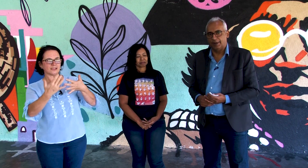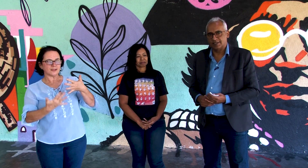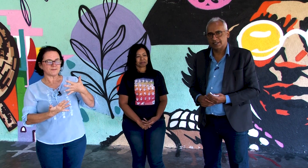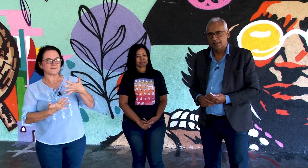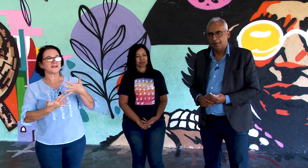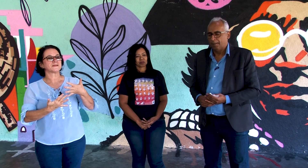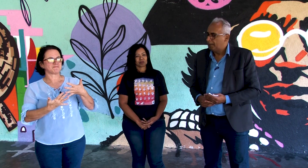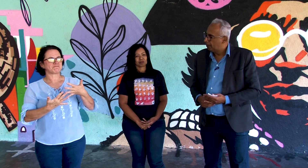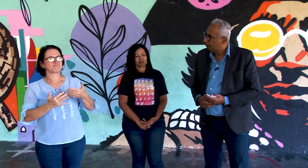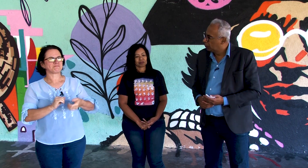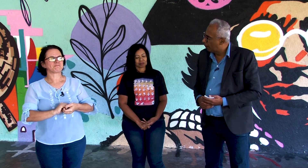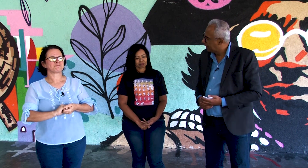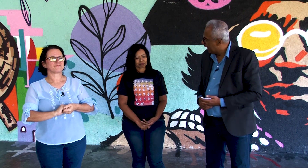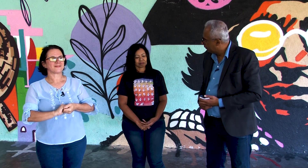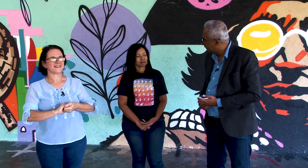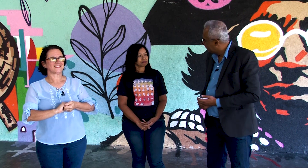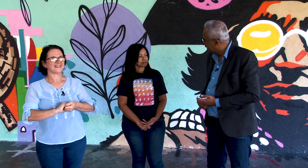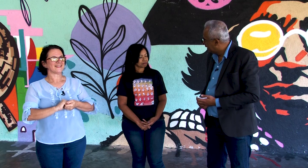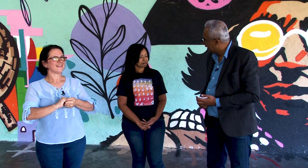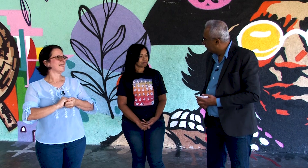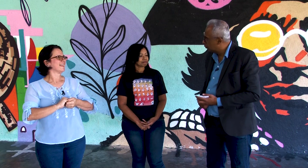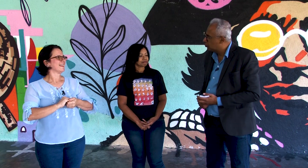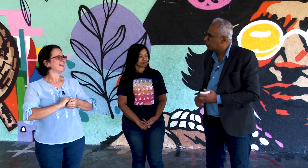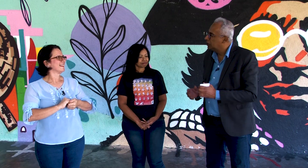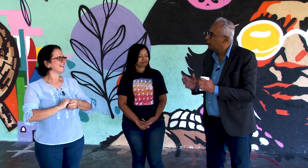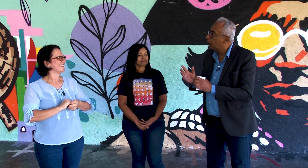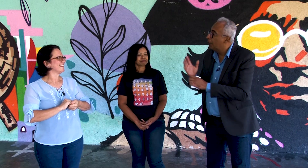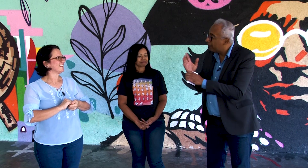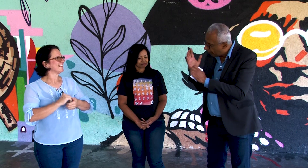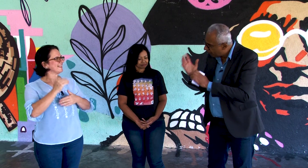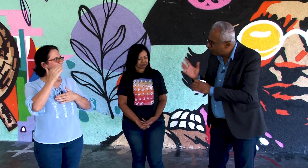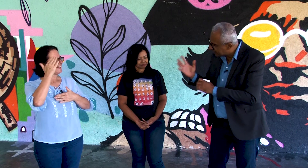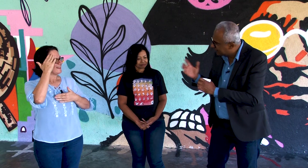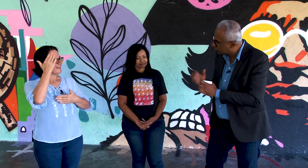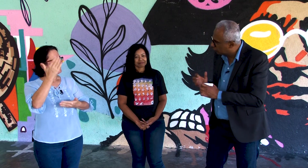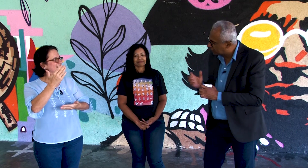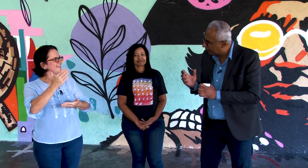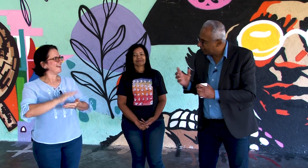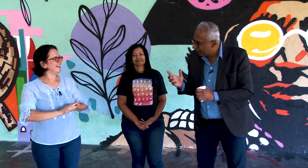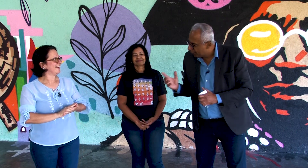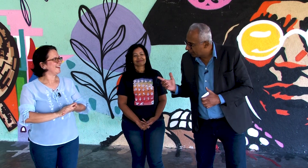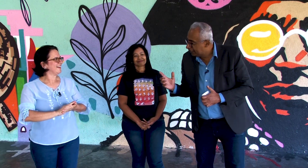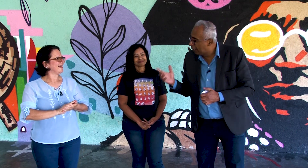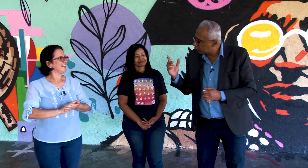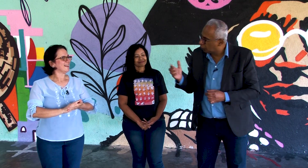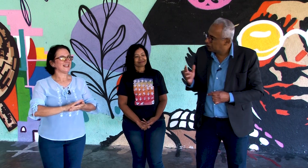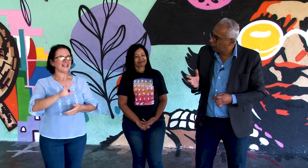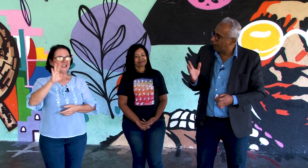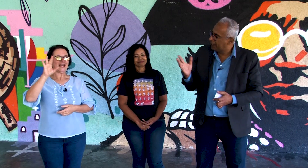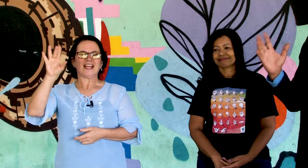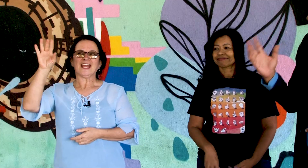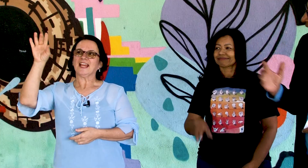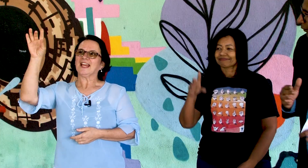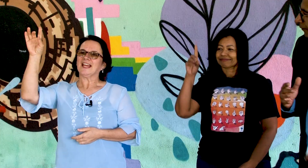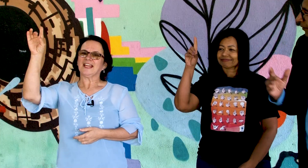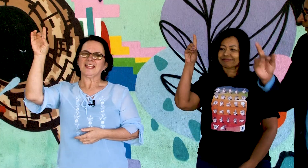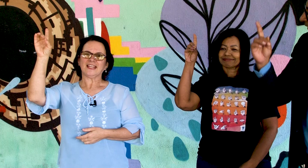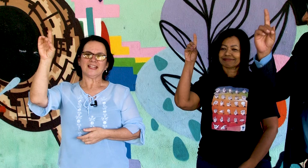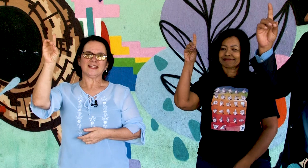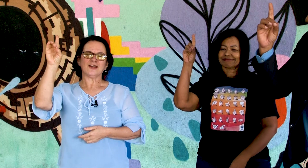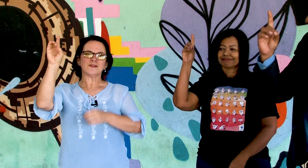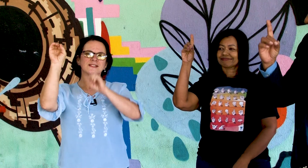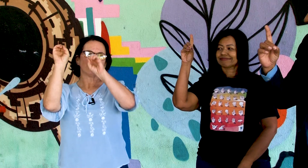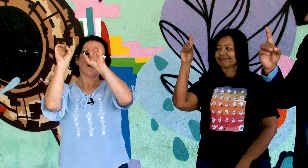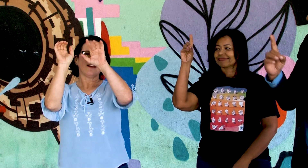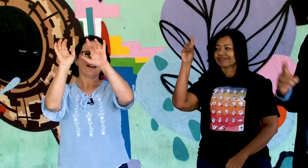em Libras. Muito obrigado, que Deus continue, vamos fazer juntos aqui? Que Deus continue abençoando,